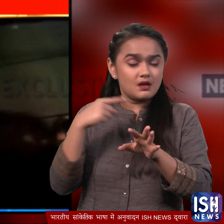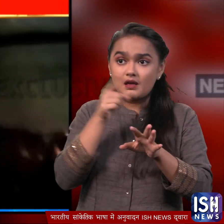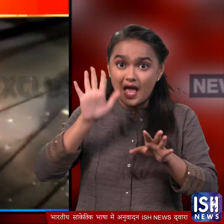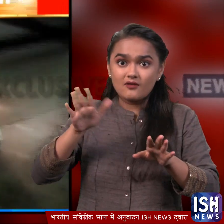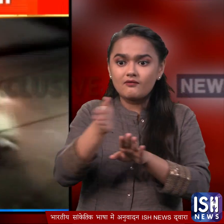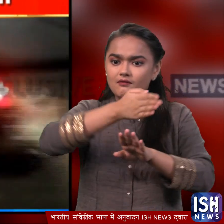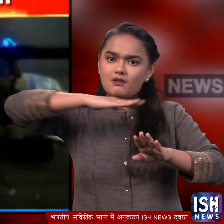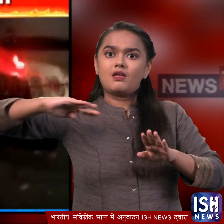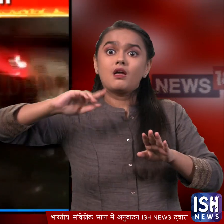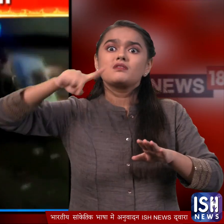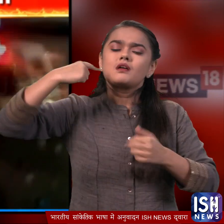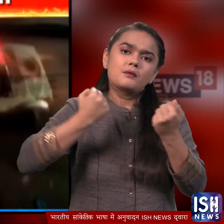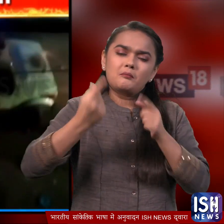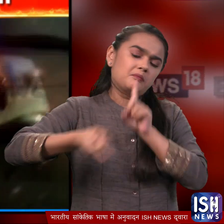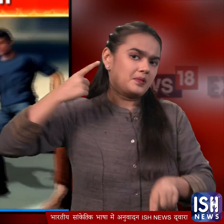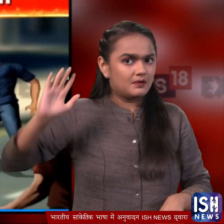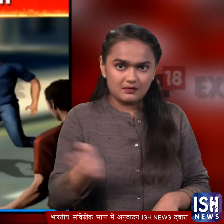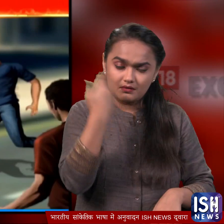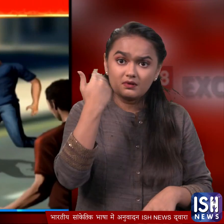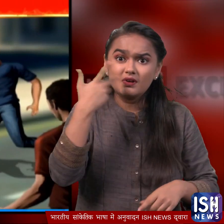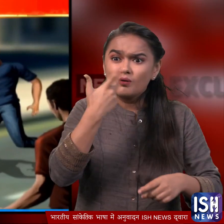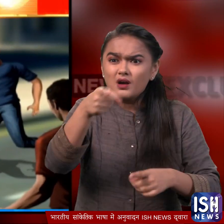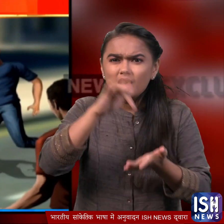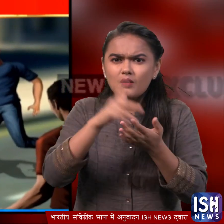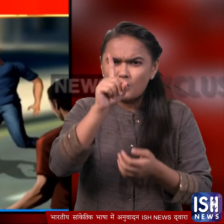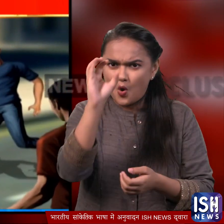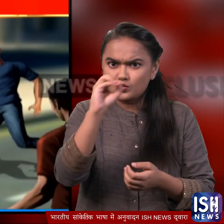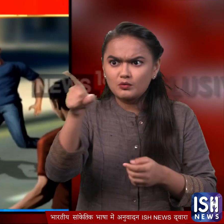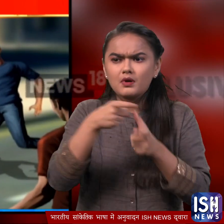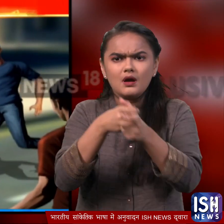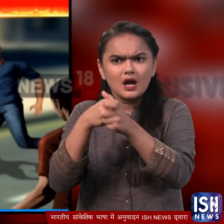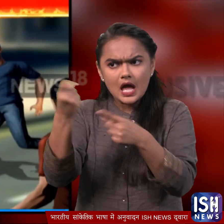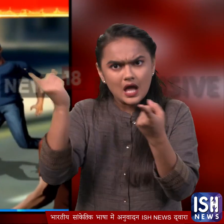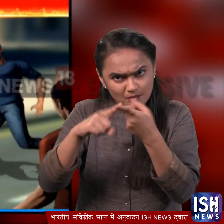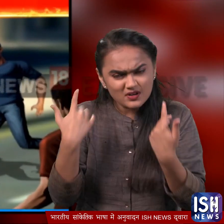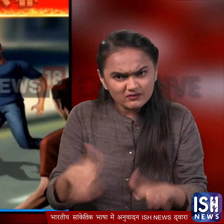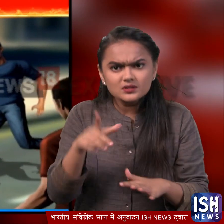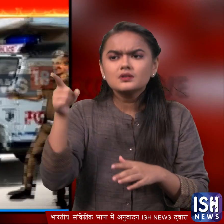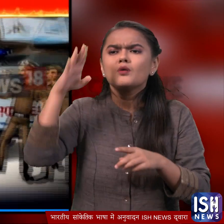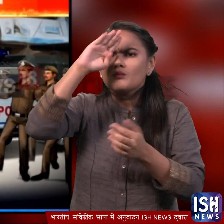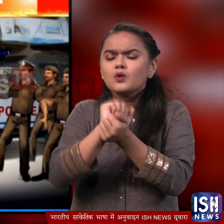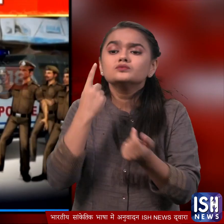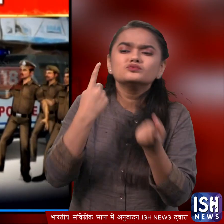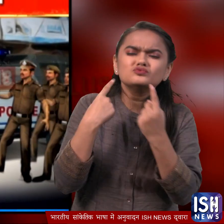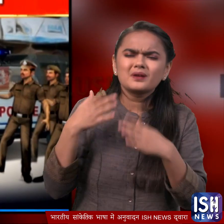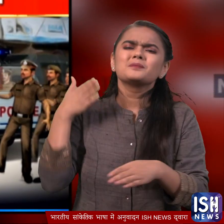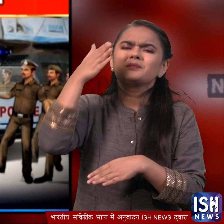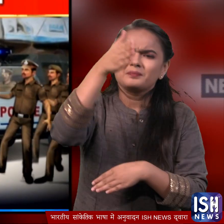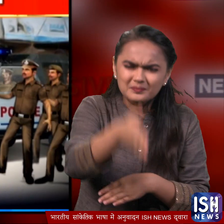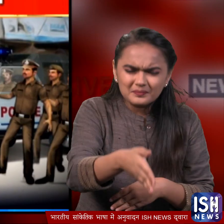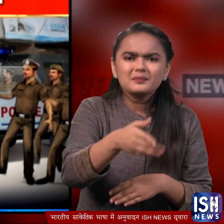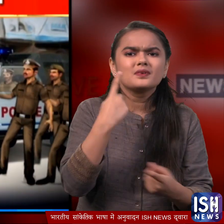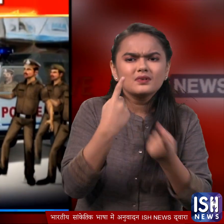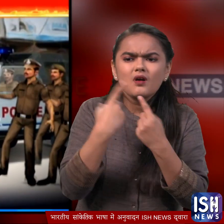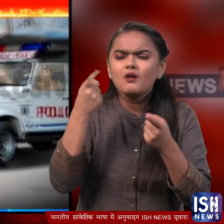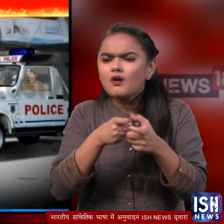देखकर उन्होंने यू टर्न लिया और वहां से चले गए। बताया गया कि उस इलाके में 1 अक्टूबर को फायरिंग की एक घटना हुई थी, जिसमें कार्रवाई करने दिल्ली पुलिस के